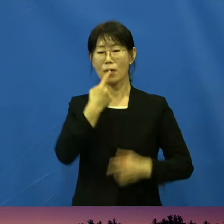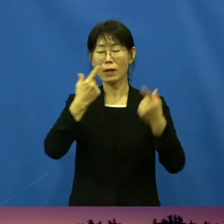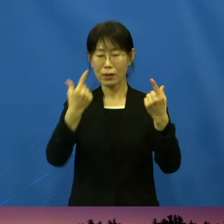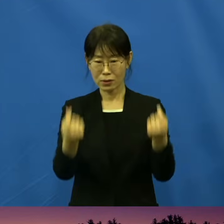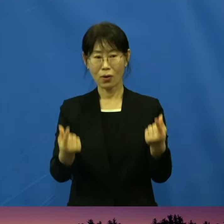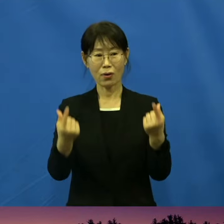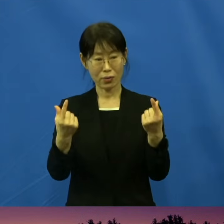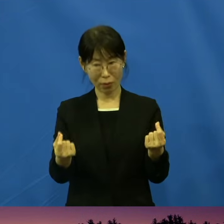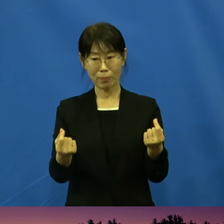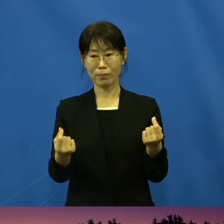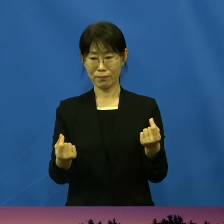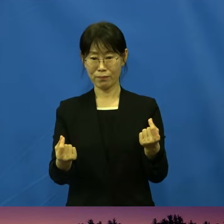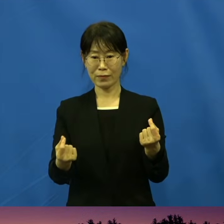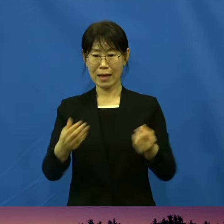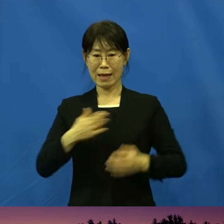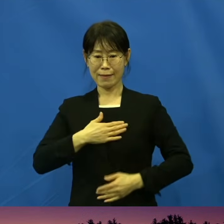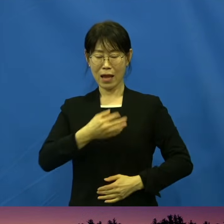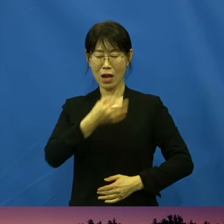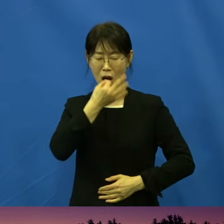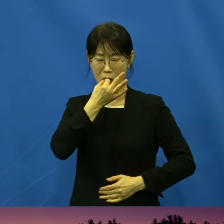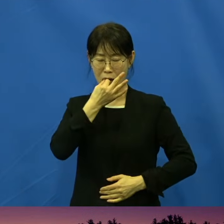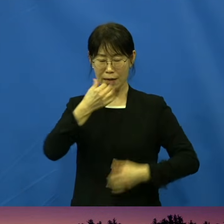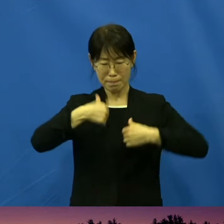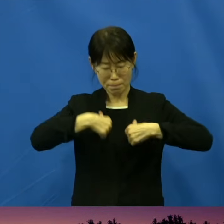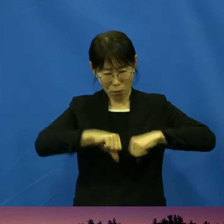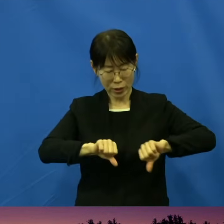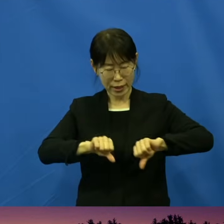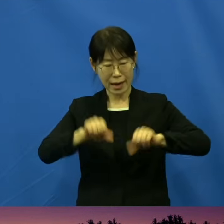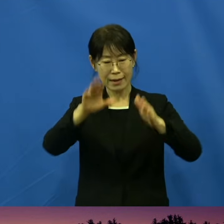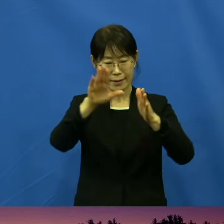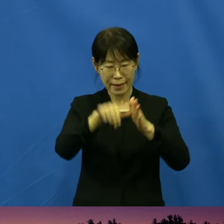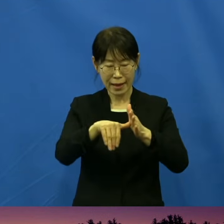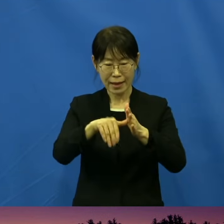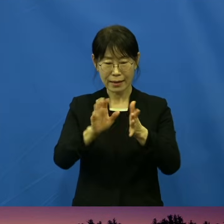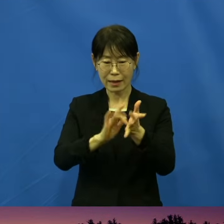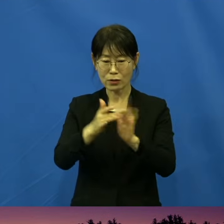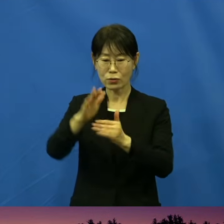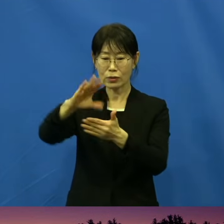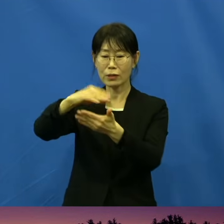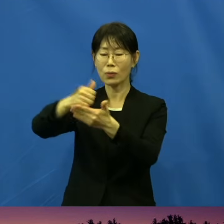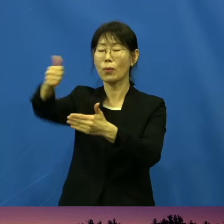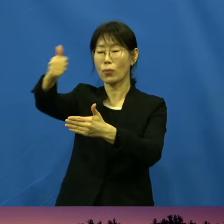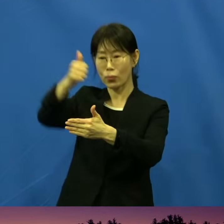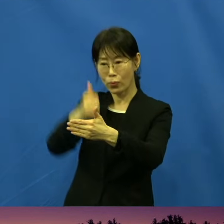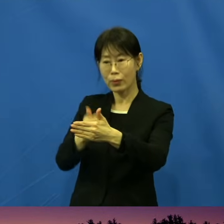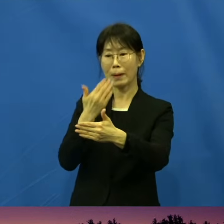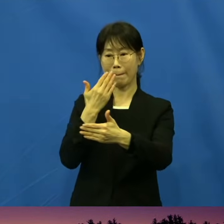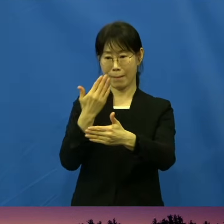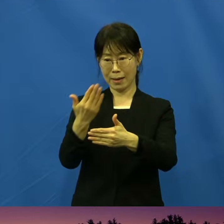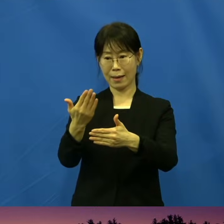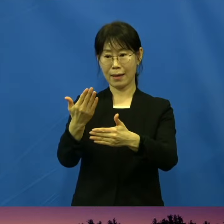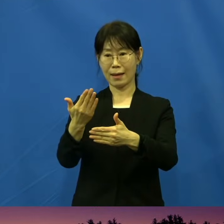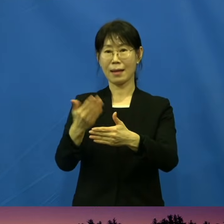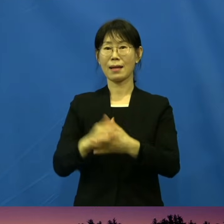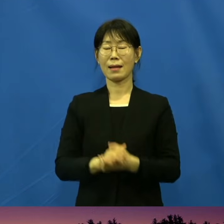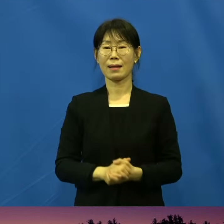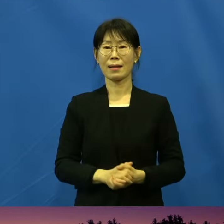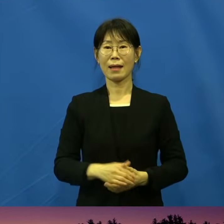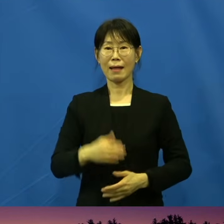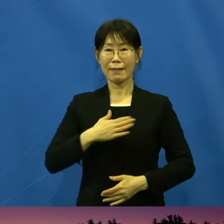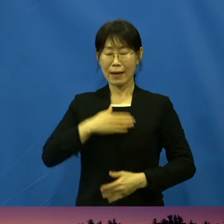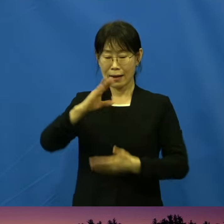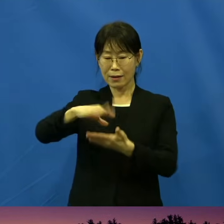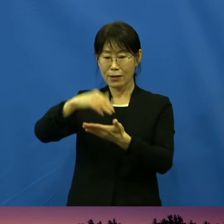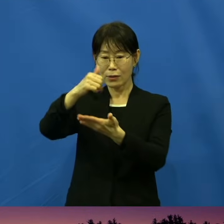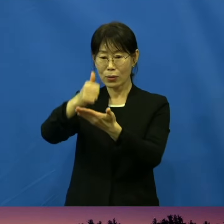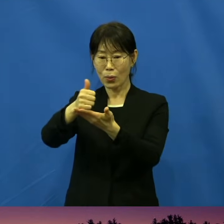함께 사는 역사가 일어난단 말이죠. 그러니까 여러분, 먼저 여기 이 2장 20절에서 가장 우리가 해야 될 것은 내가 그리스도와